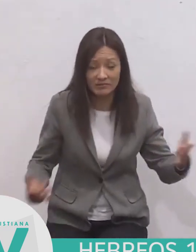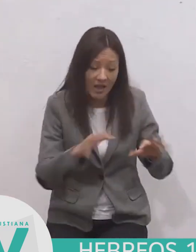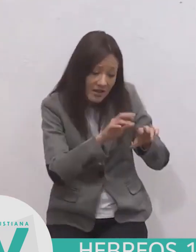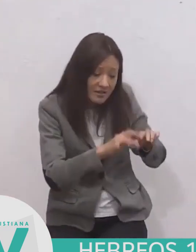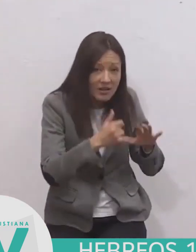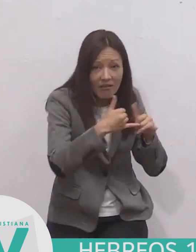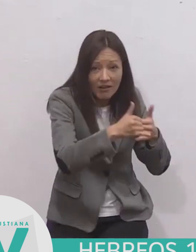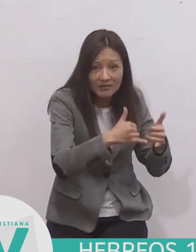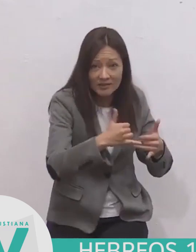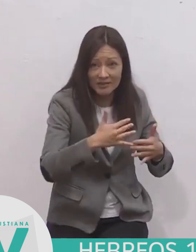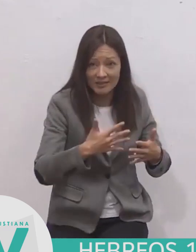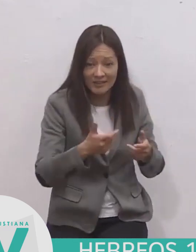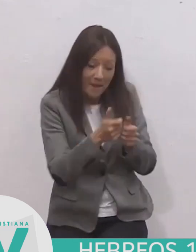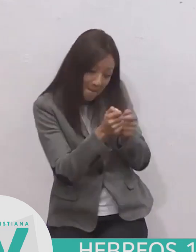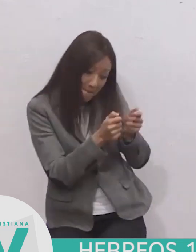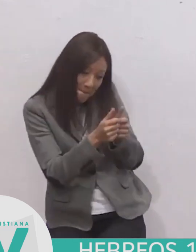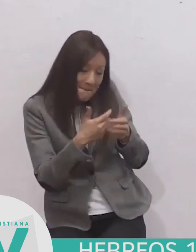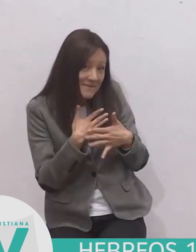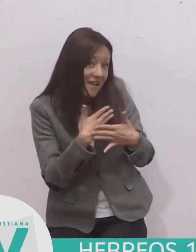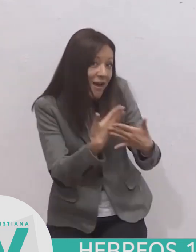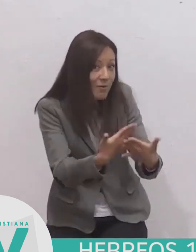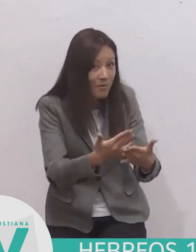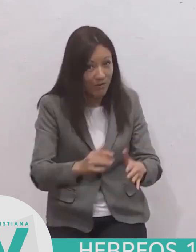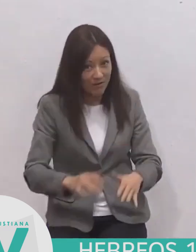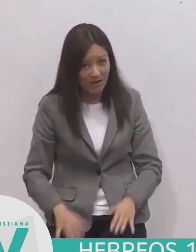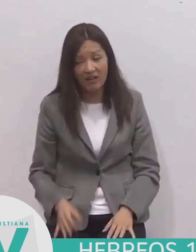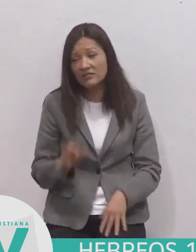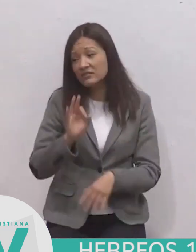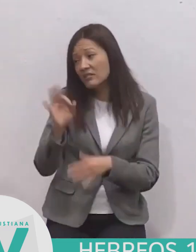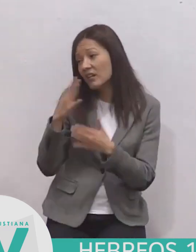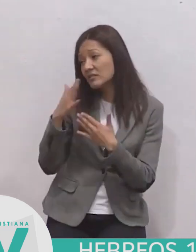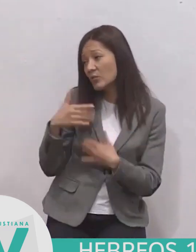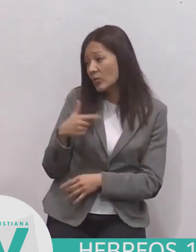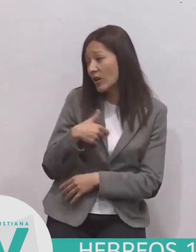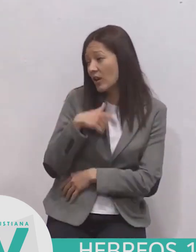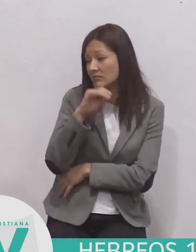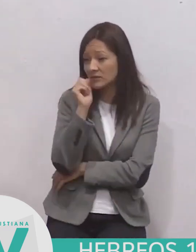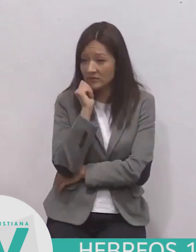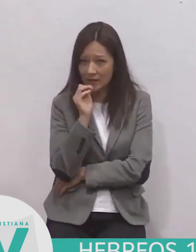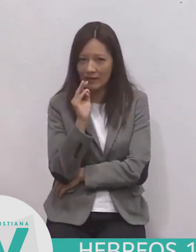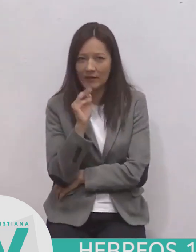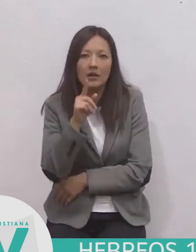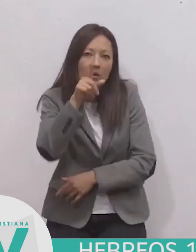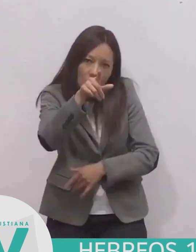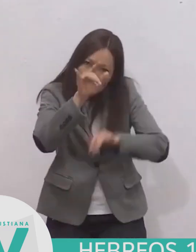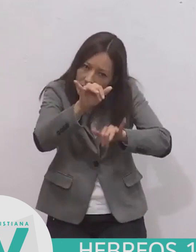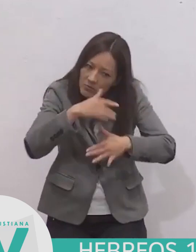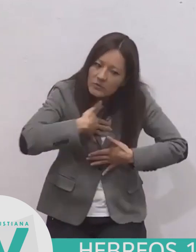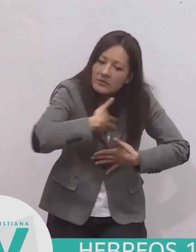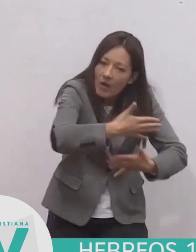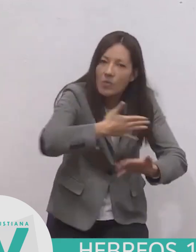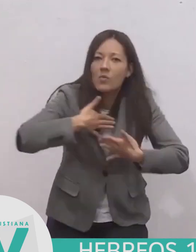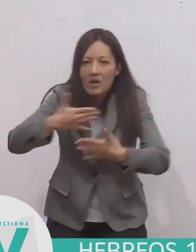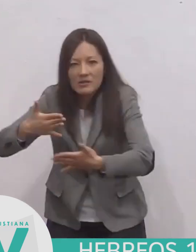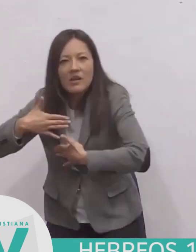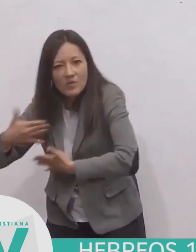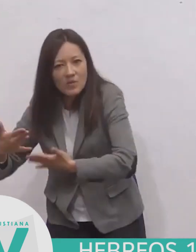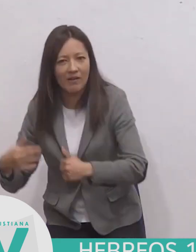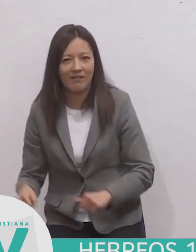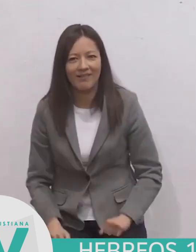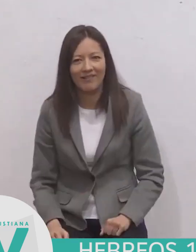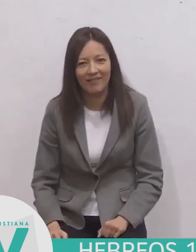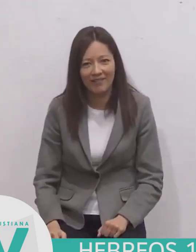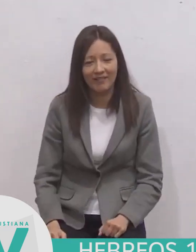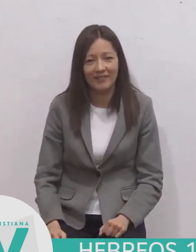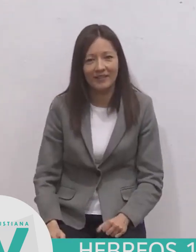Llame usted, mande el memito usted, salude usted. Nadie me saludó en el chat. No fregues, pues porque usted no saludó, salude usted. Mande el memito usted,